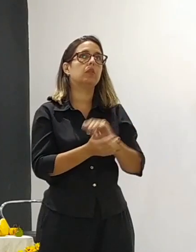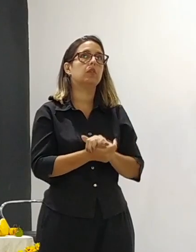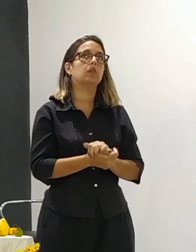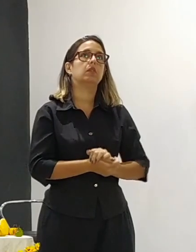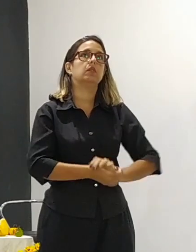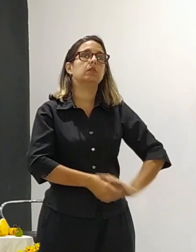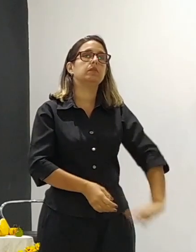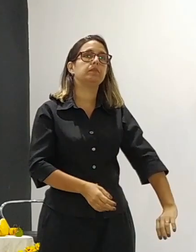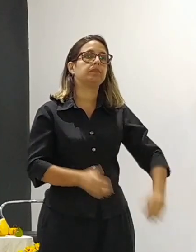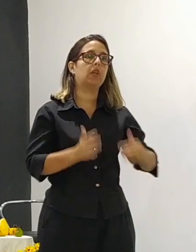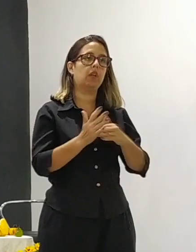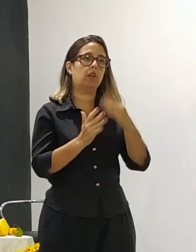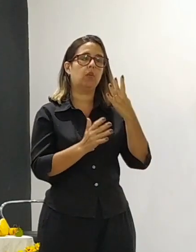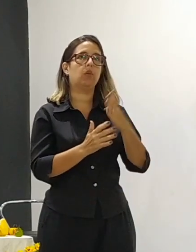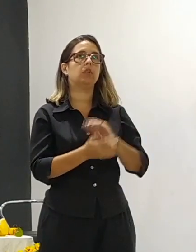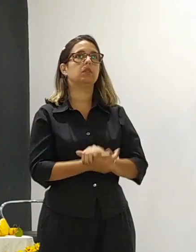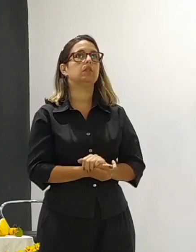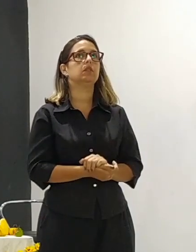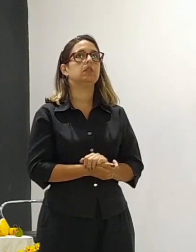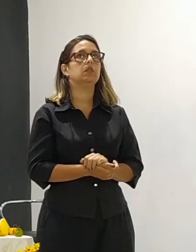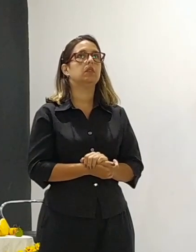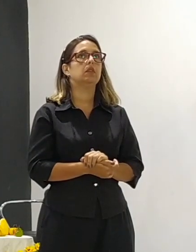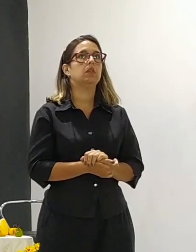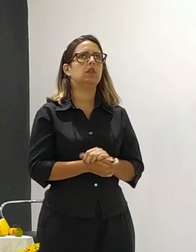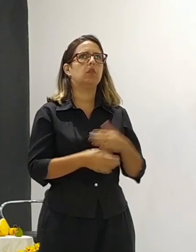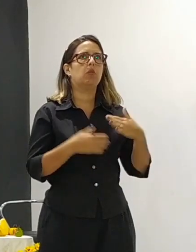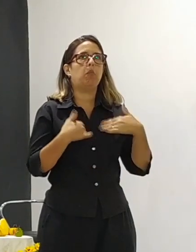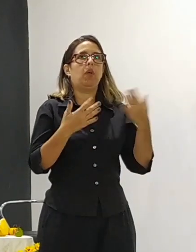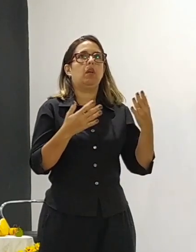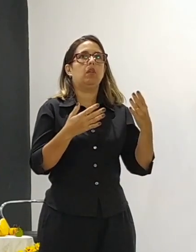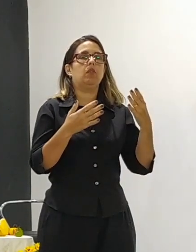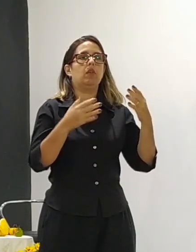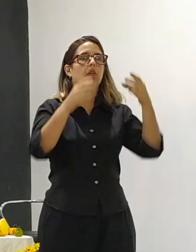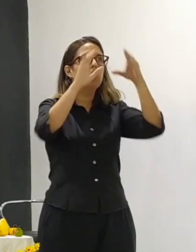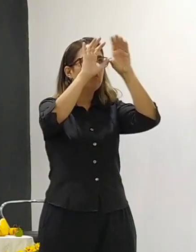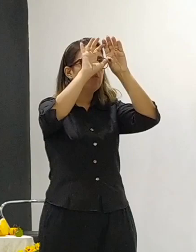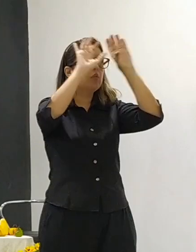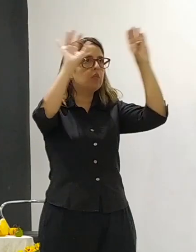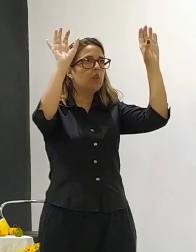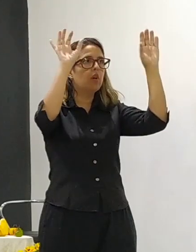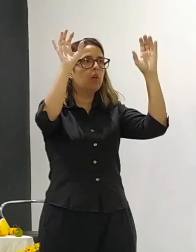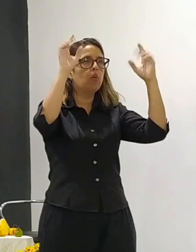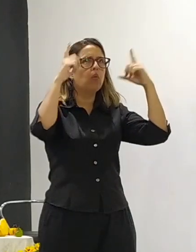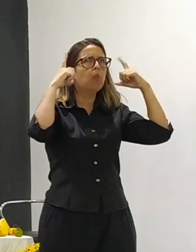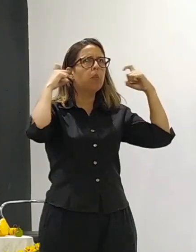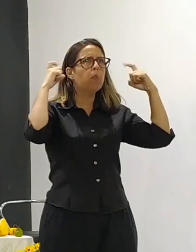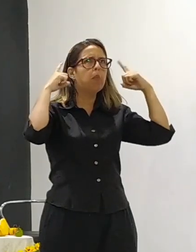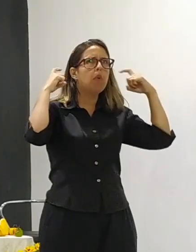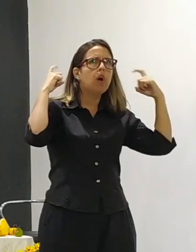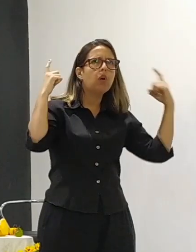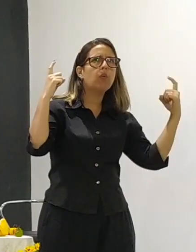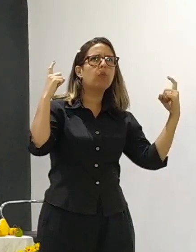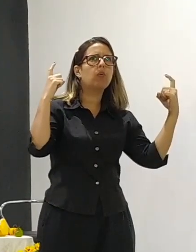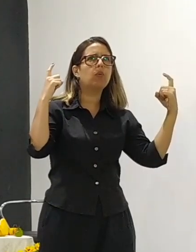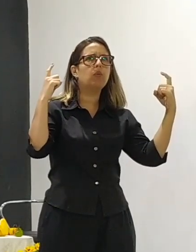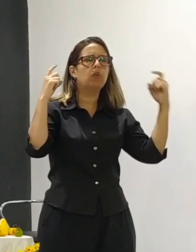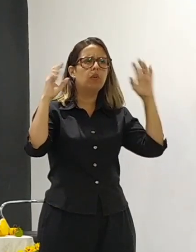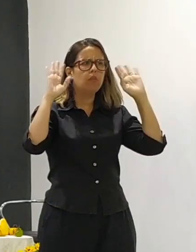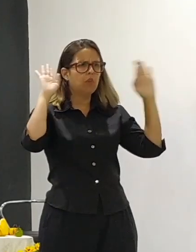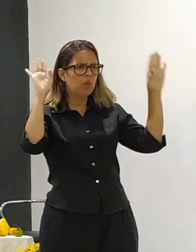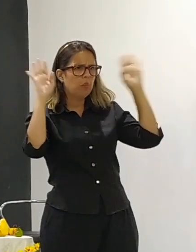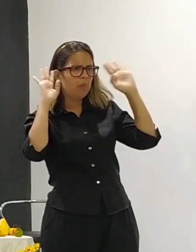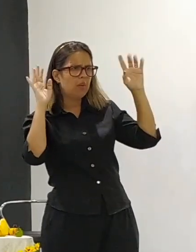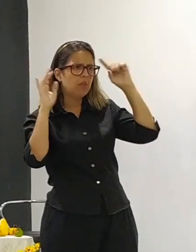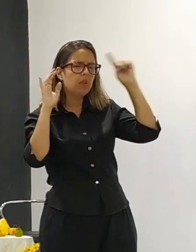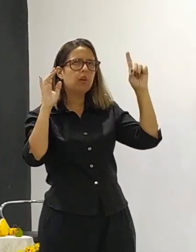Até o 4. De repente veio do céu um som. Eu fico imaginando esse dia. Veio do céu um som,